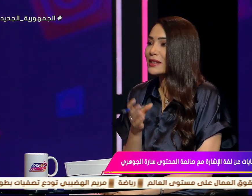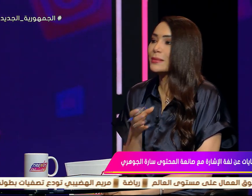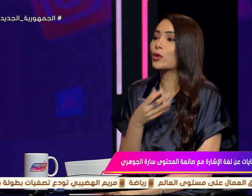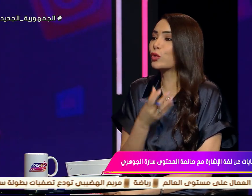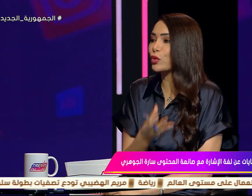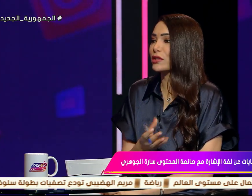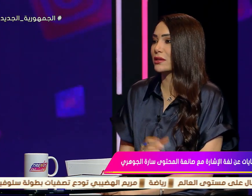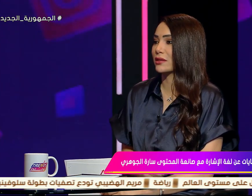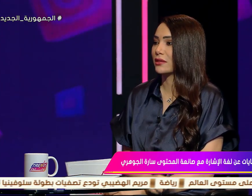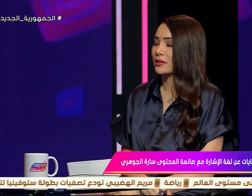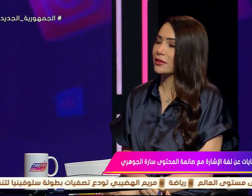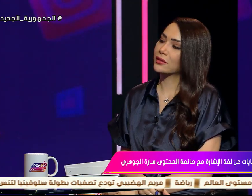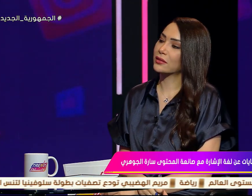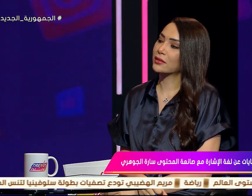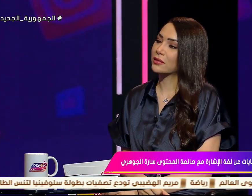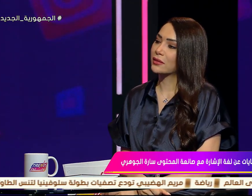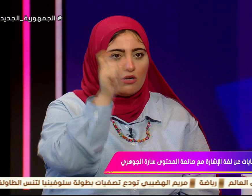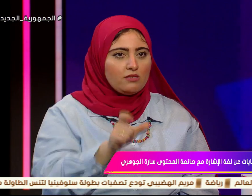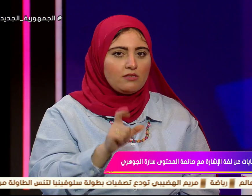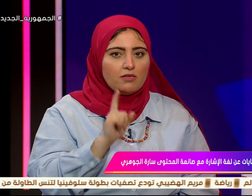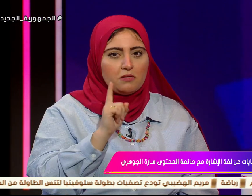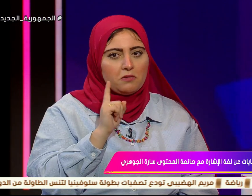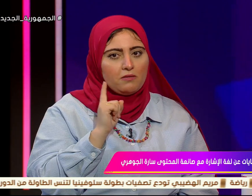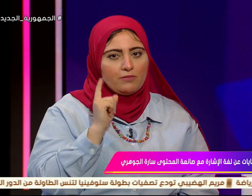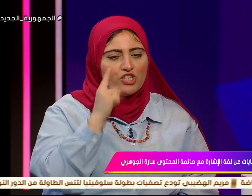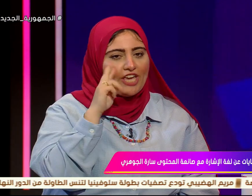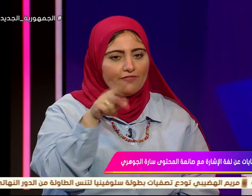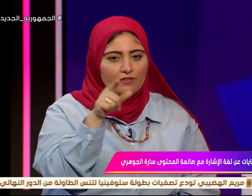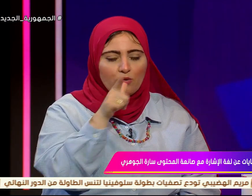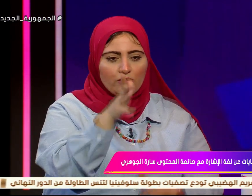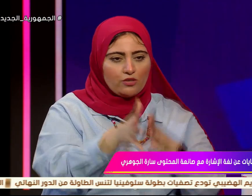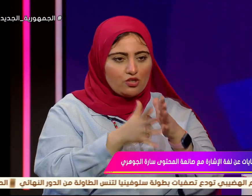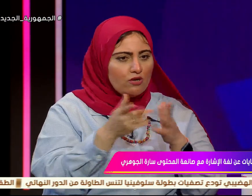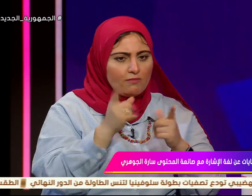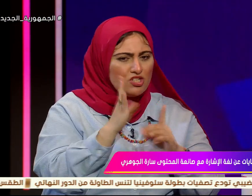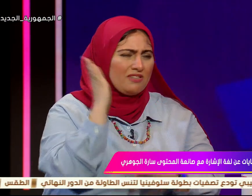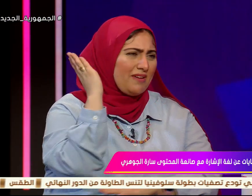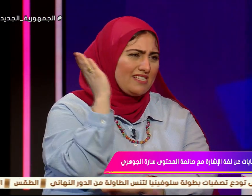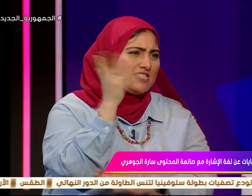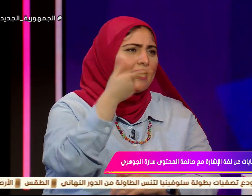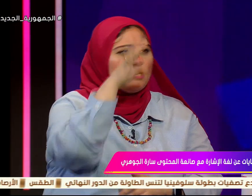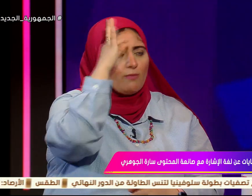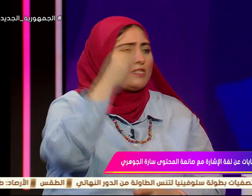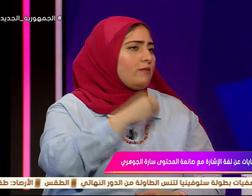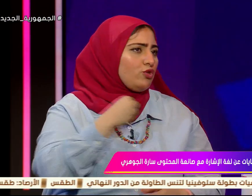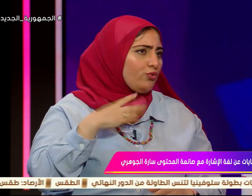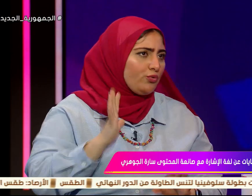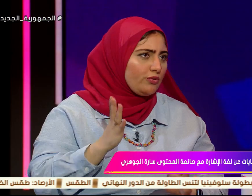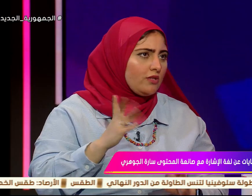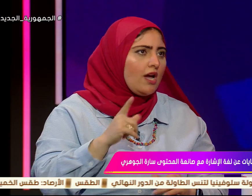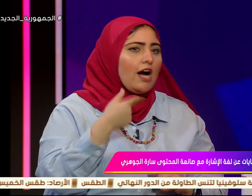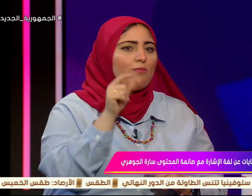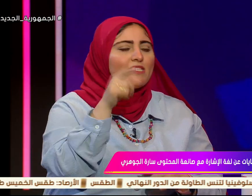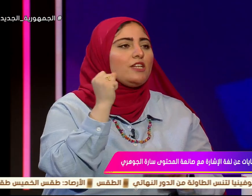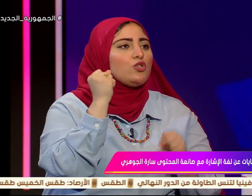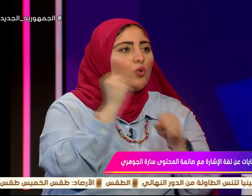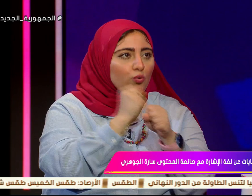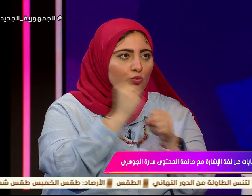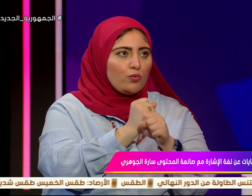لازم ياخد كورس لو شخص شايف ان لغه الاشاره مش هتبقى اساسي يعني لو مثلا مش دكتور او مثلا شغله